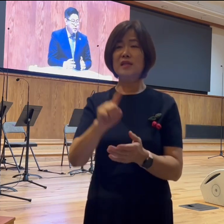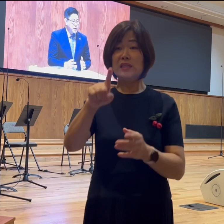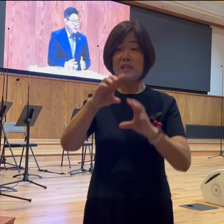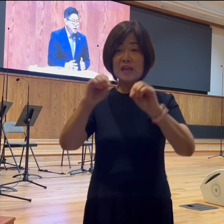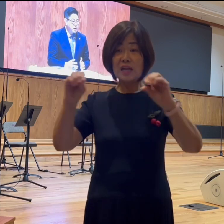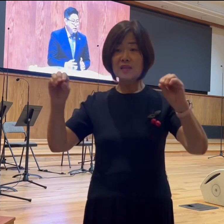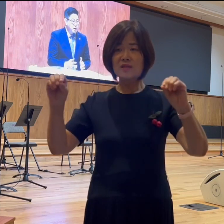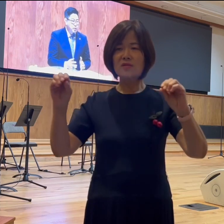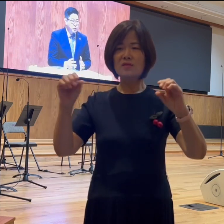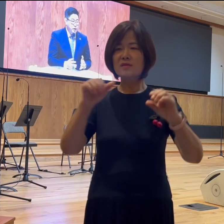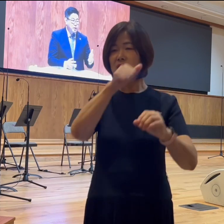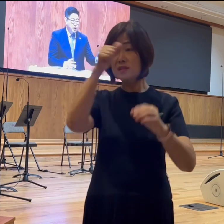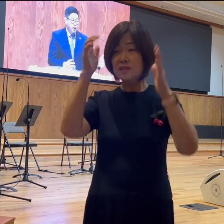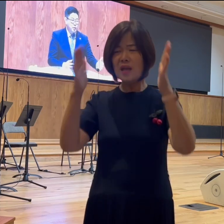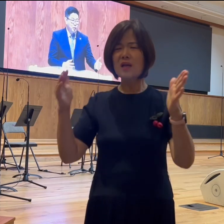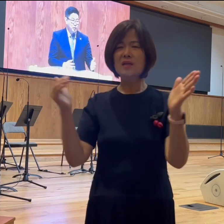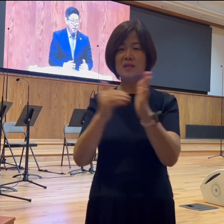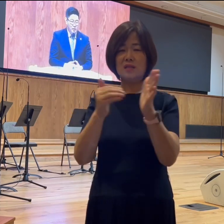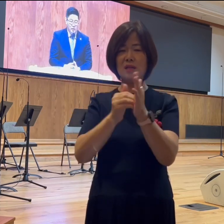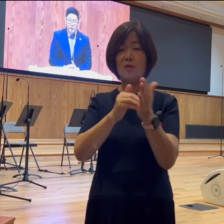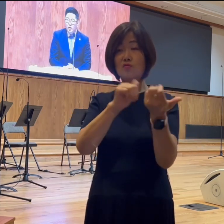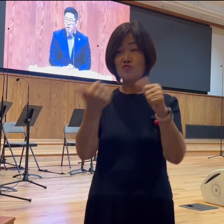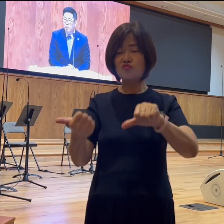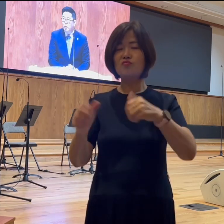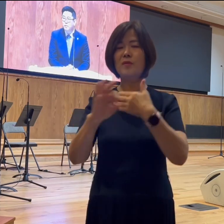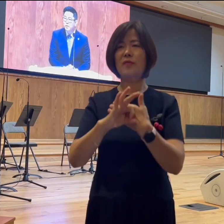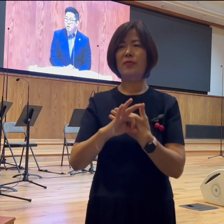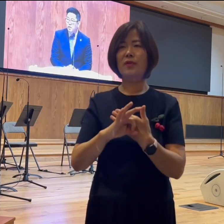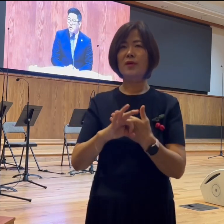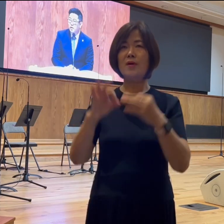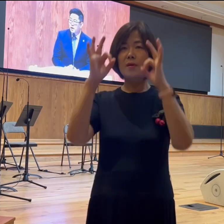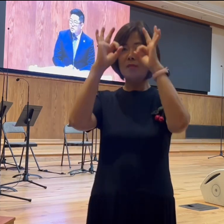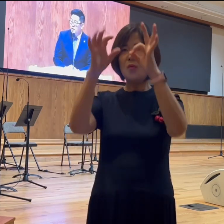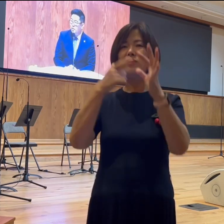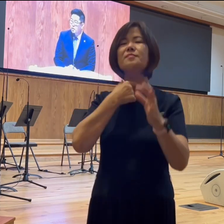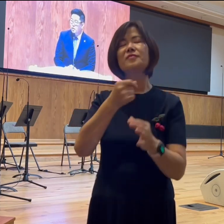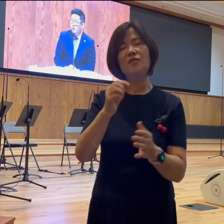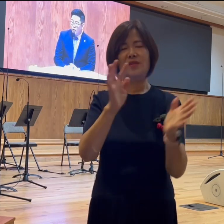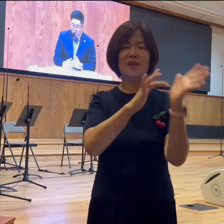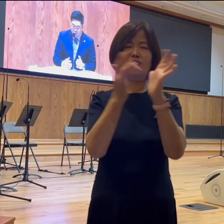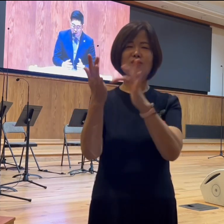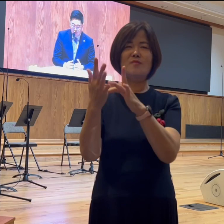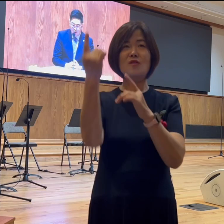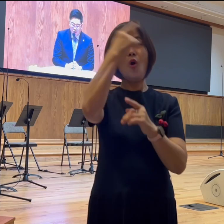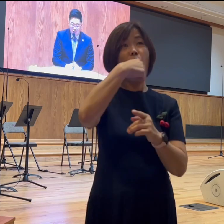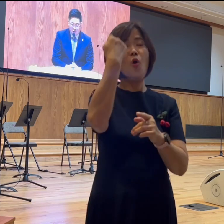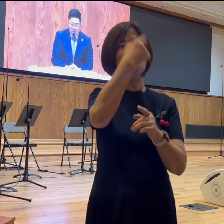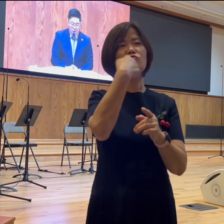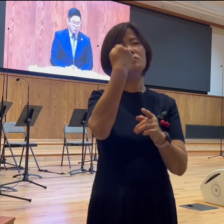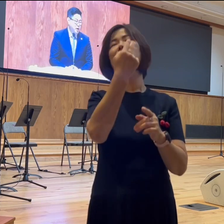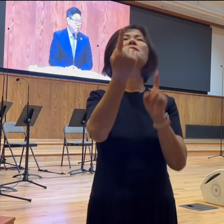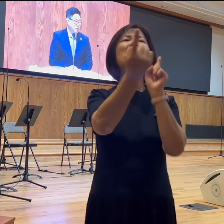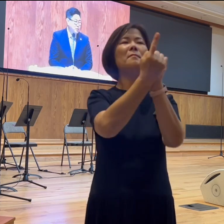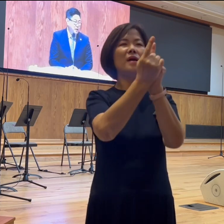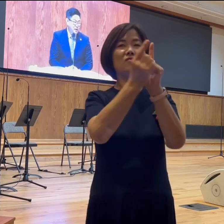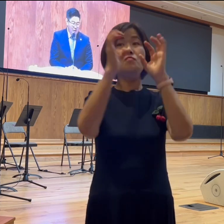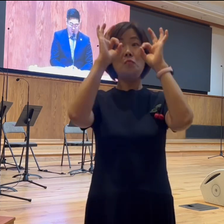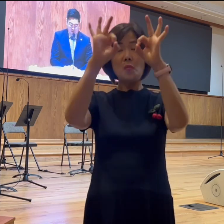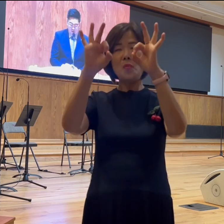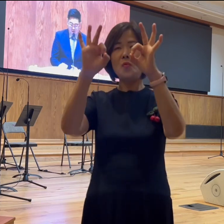땅에서의 생이 끝나면 이르게 될 곳, 우리 보고 싶던 예수님을 얼굴을 마주해 볼 수